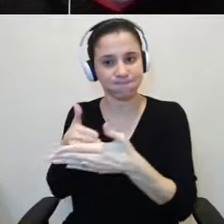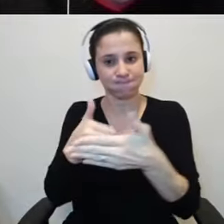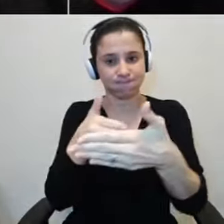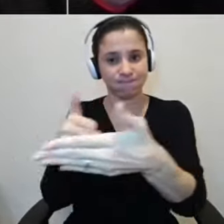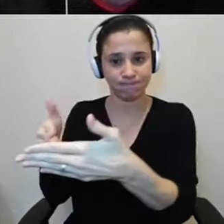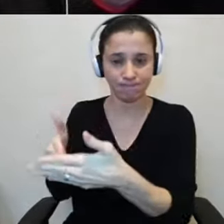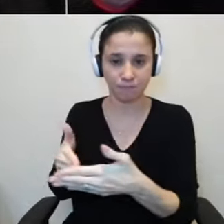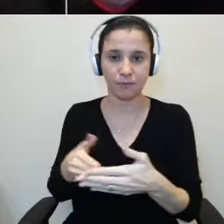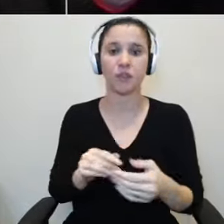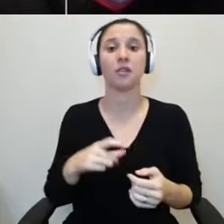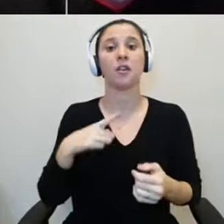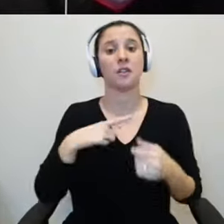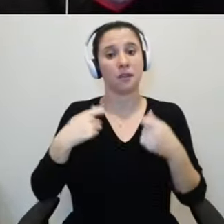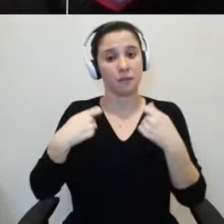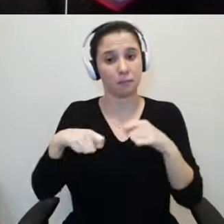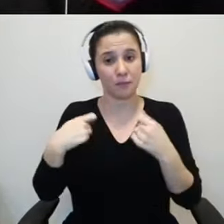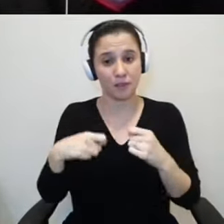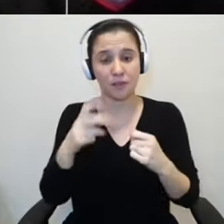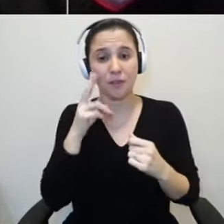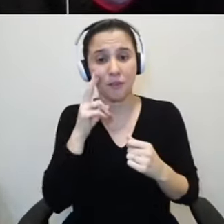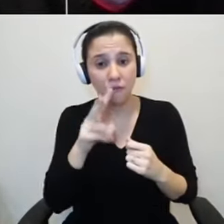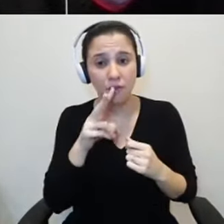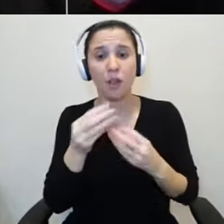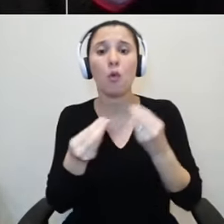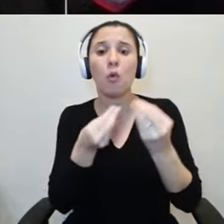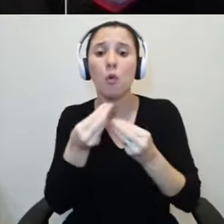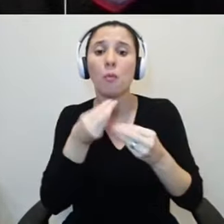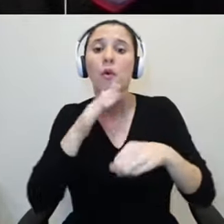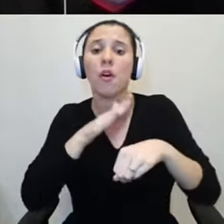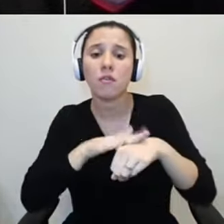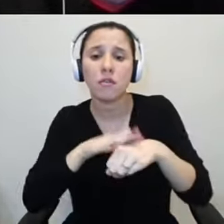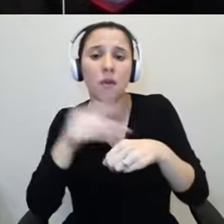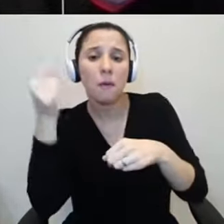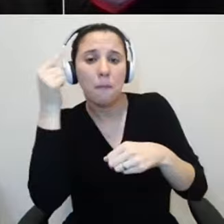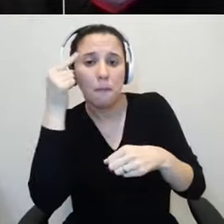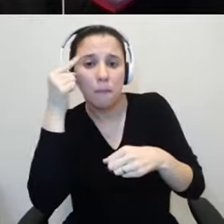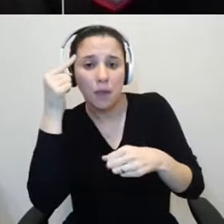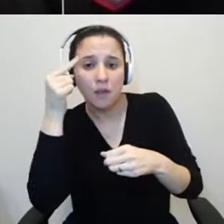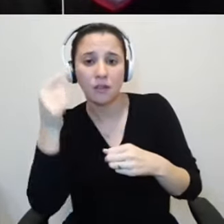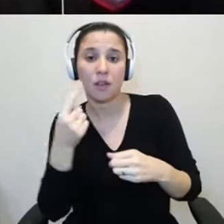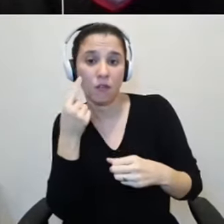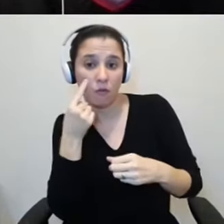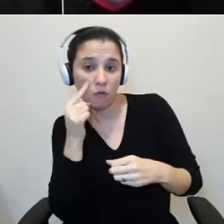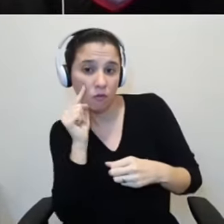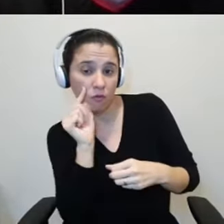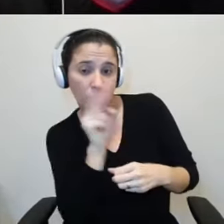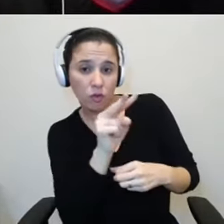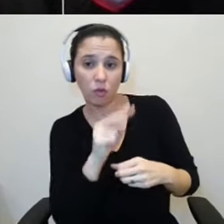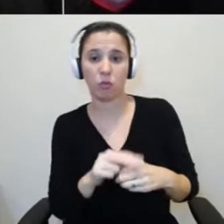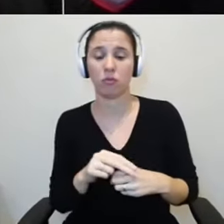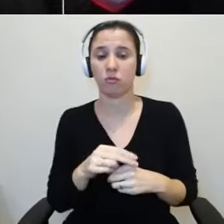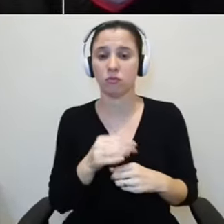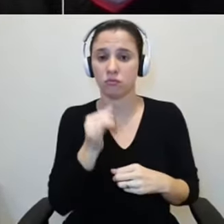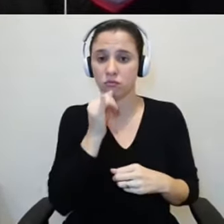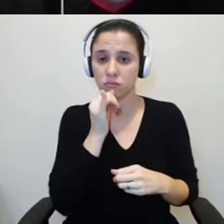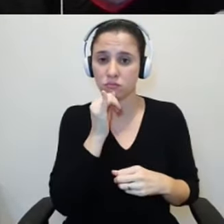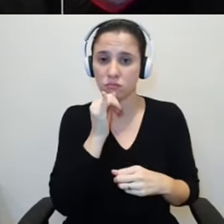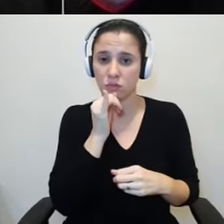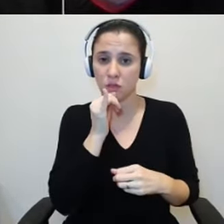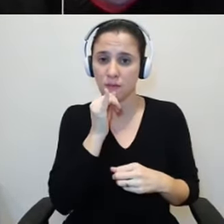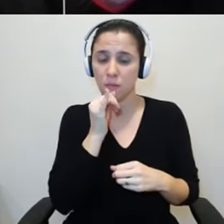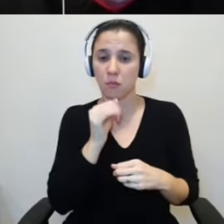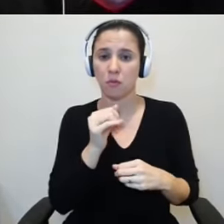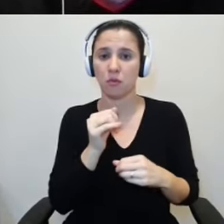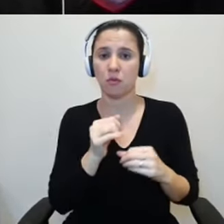ao longo dessa semana. Basicamente, vocês já devem ter visto, a gente publicou um edital para captar